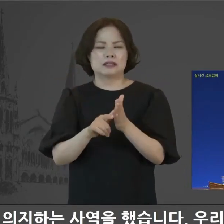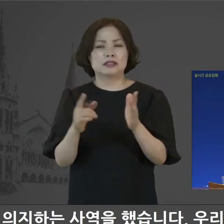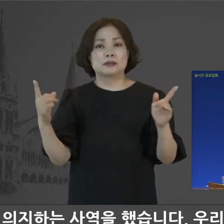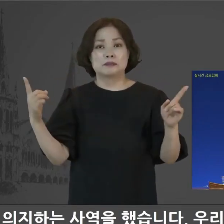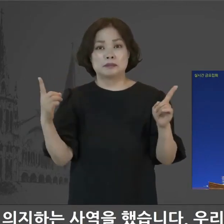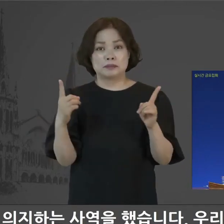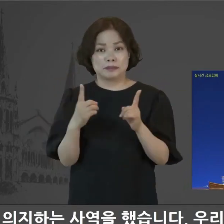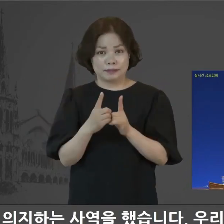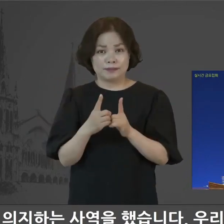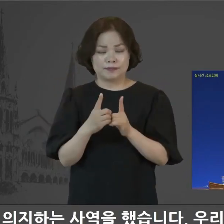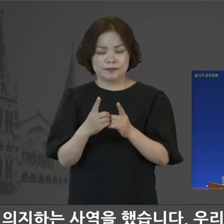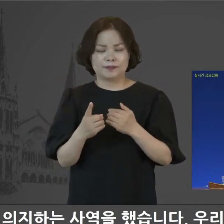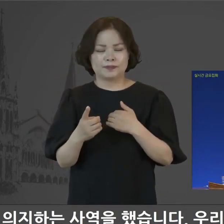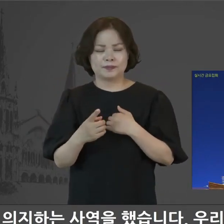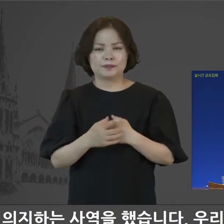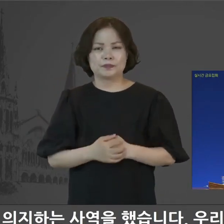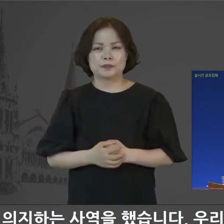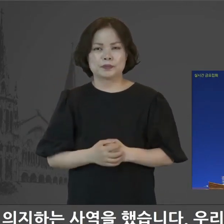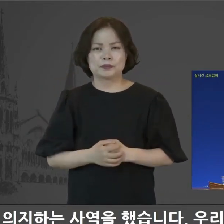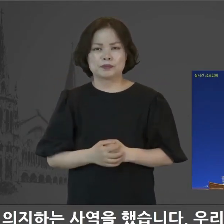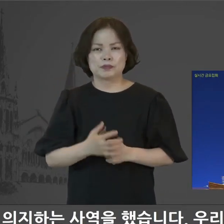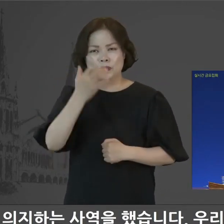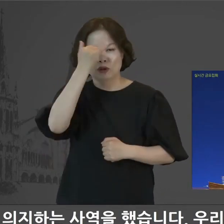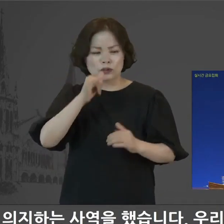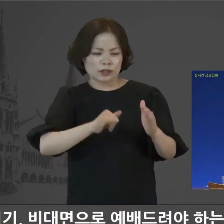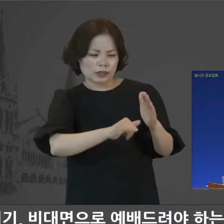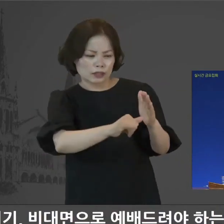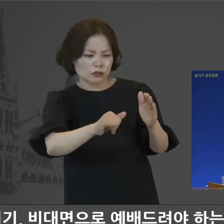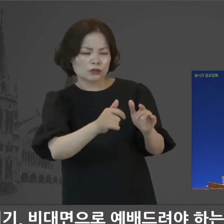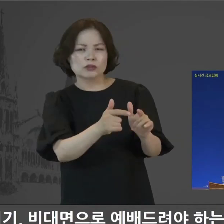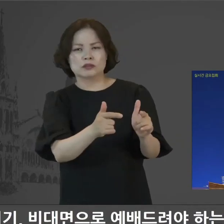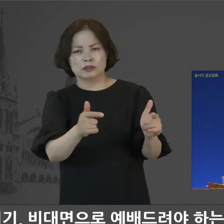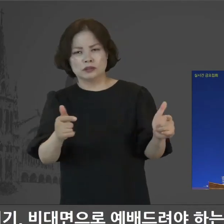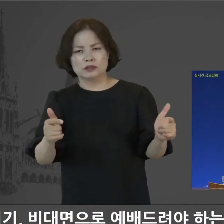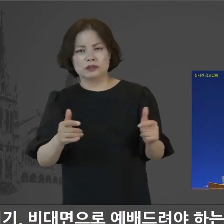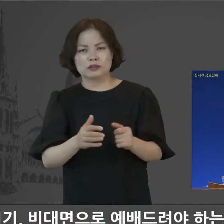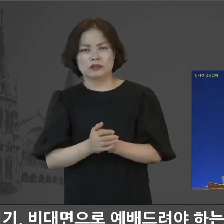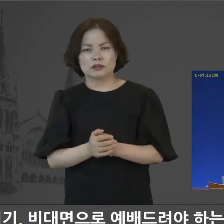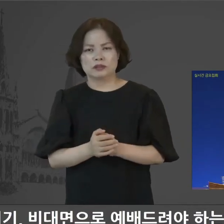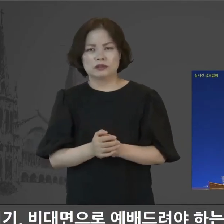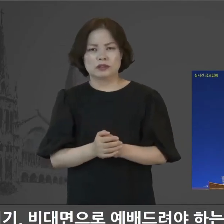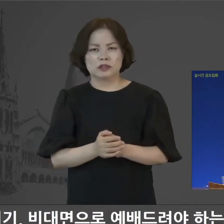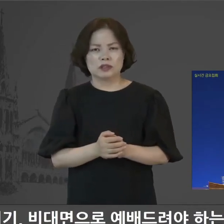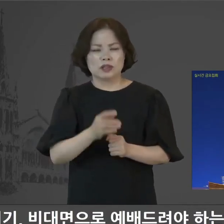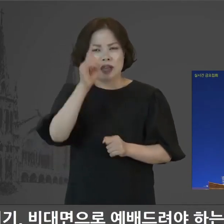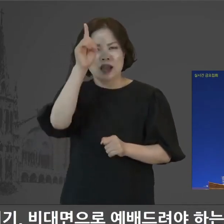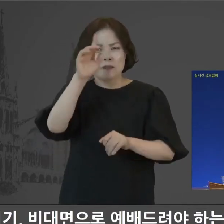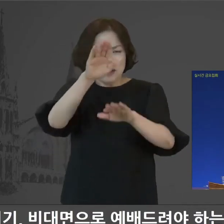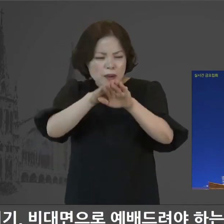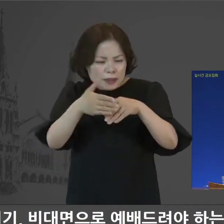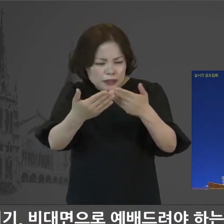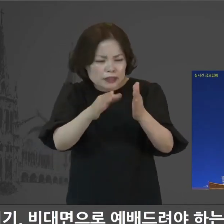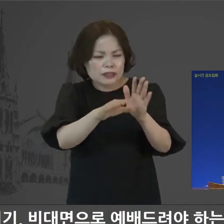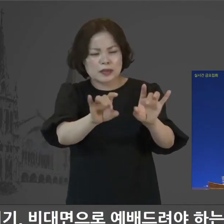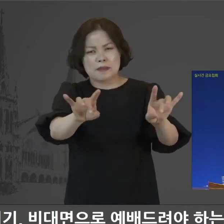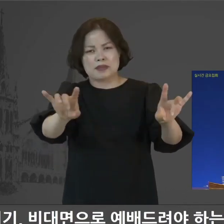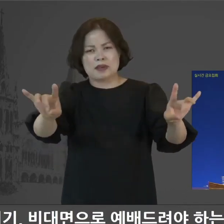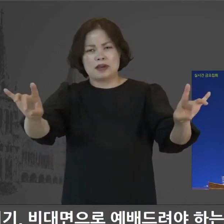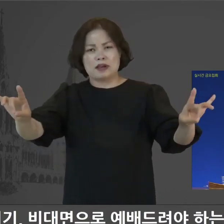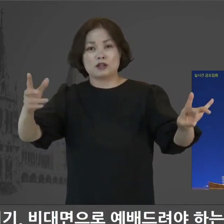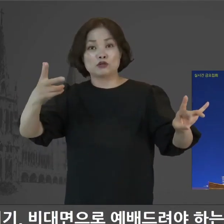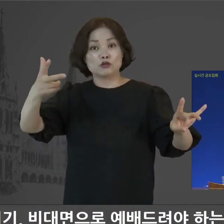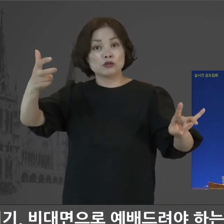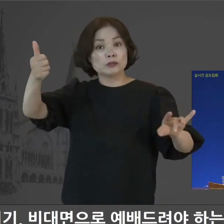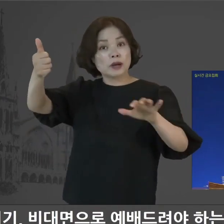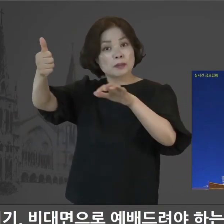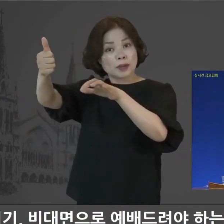맞이하면서 저는 중에는 모든 가족들이 한 번 한 번 예배 드릴 때마다 주님